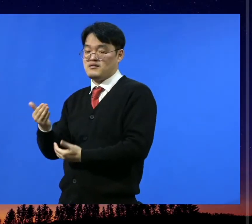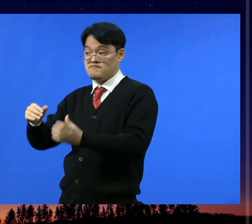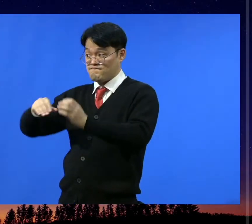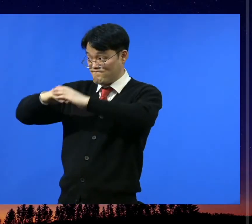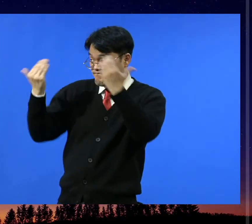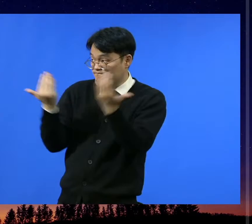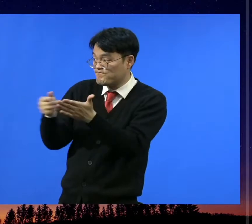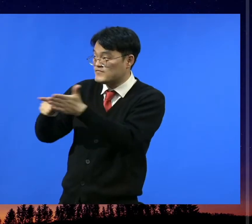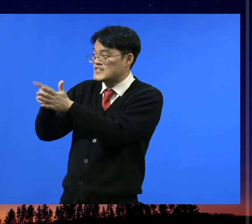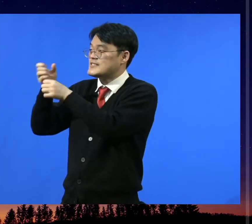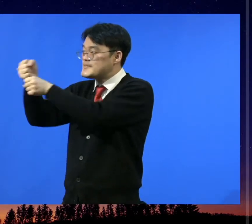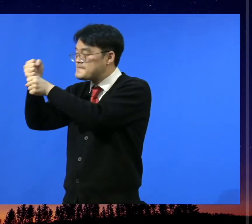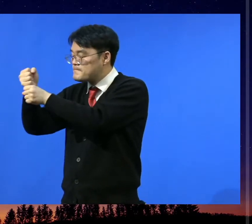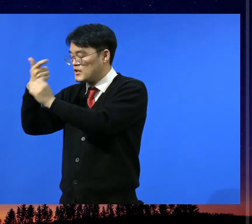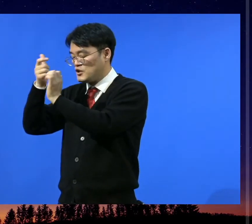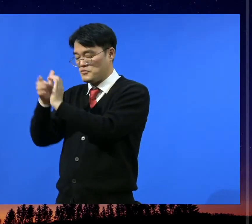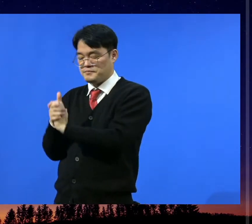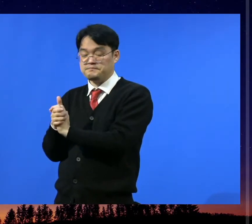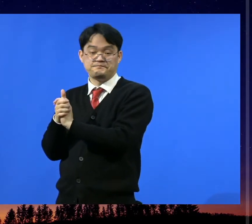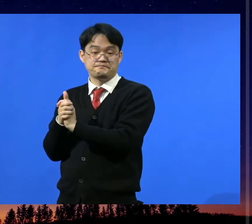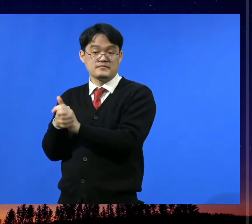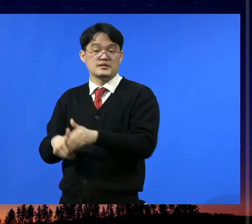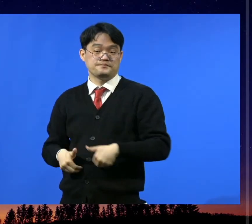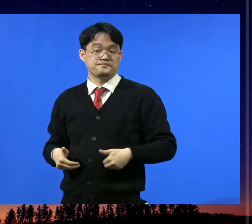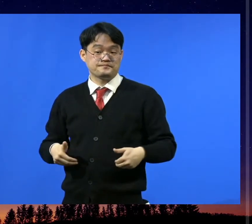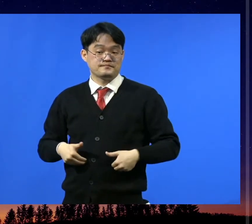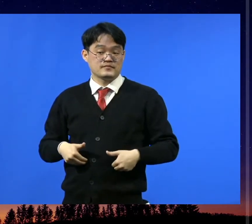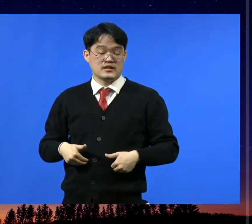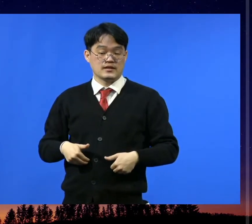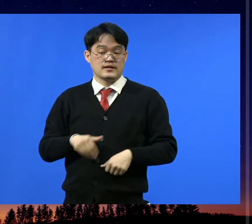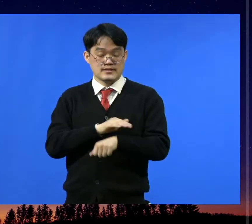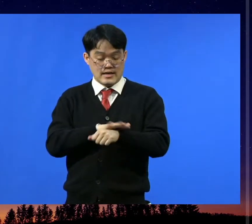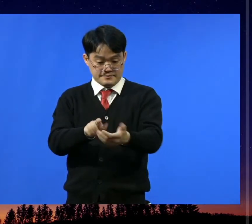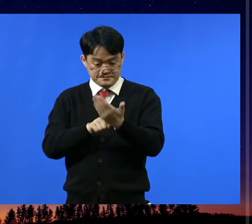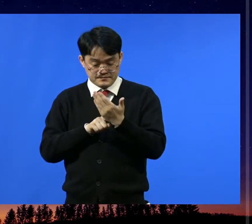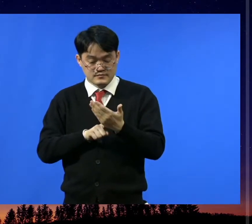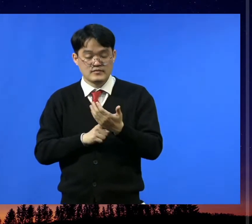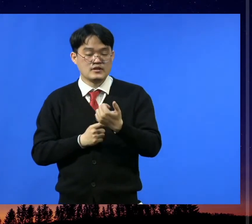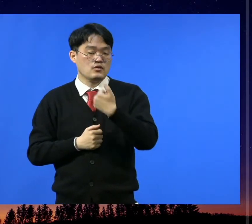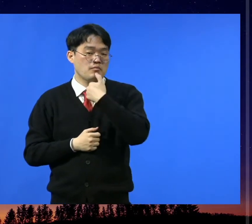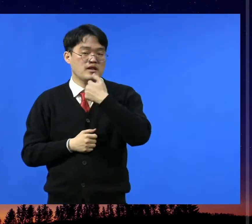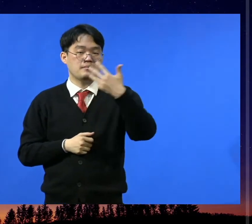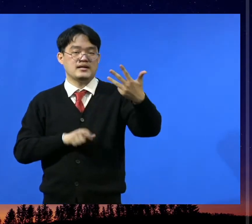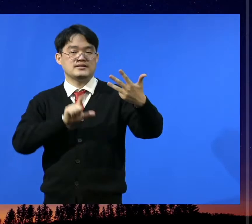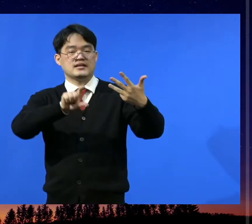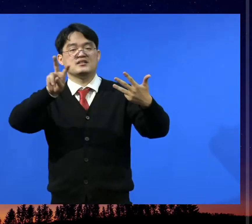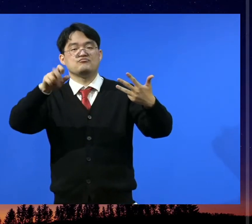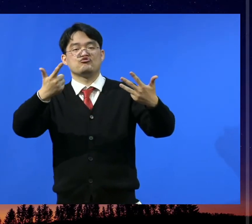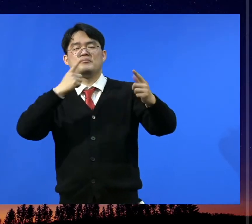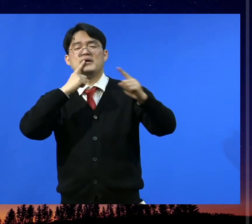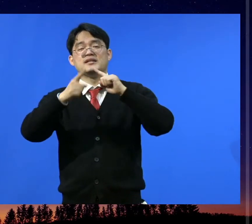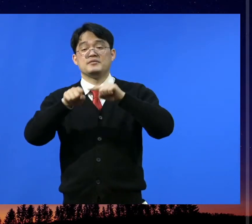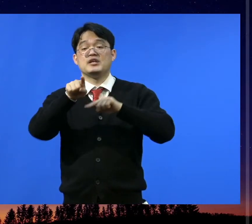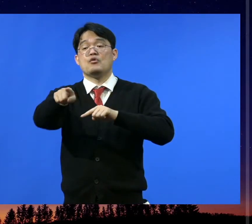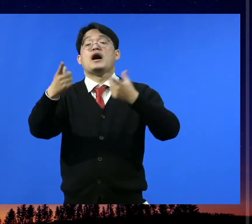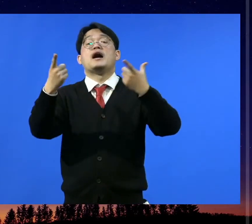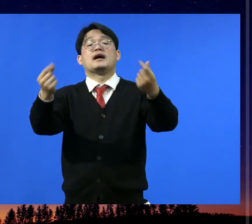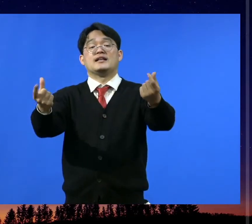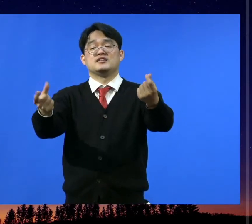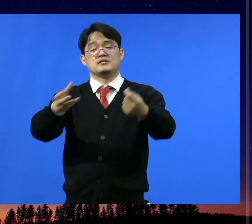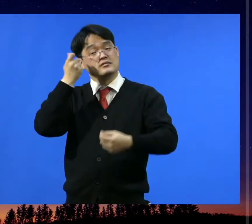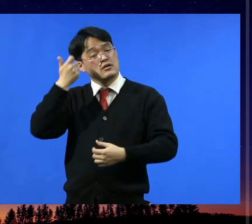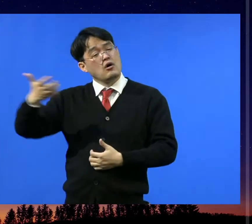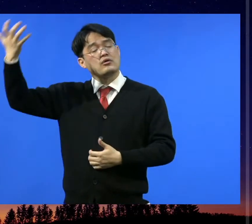기도해야 됩니다. 그래서 그것을 잘 알려주는 구절이 로마서 8장 26절의 말씀이죠. 이와 같이 성령도